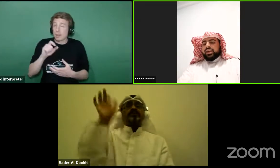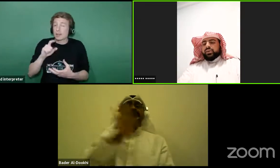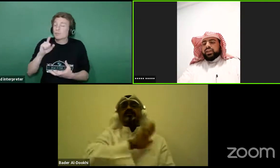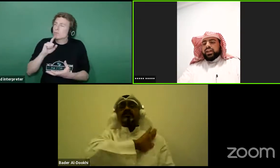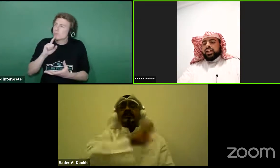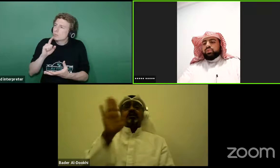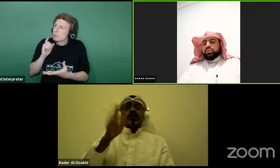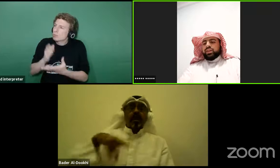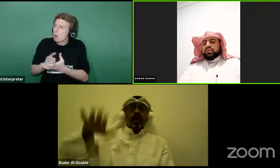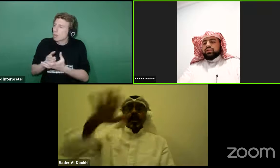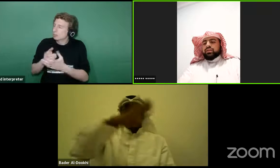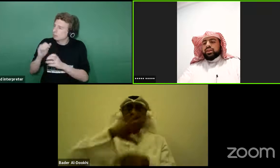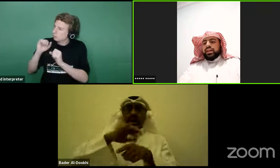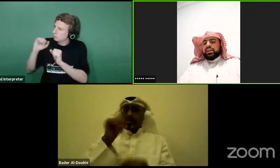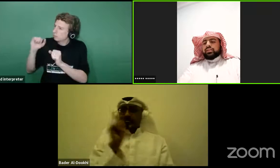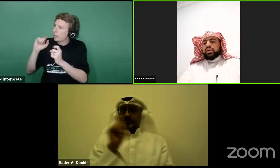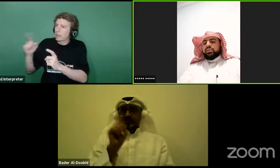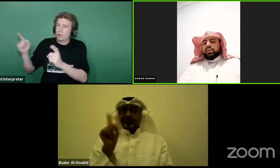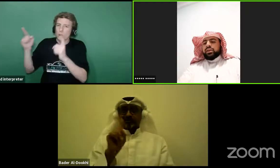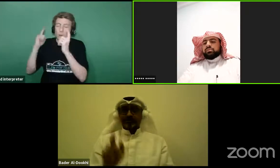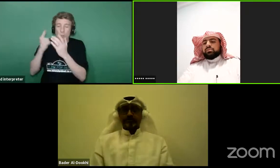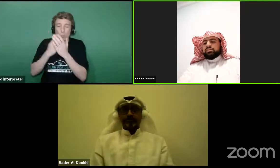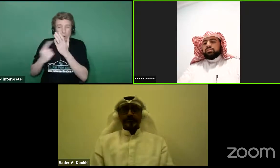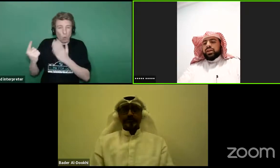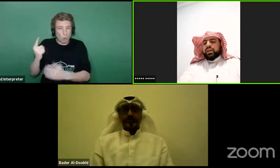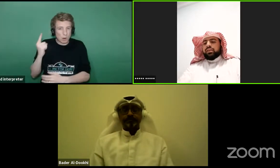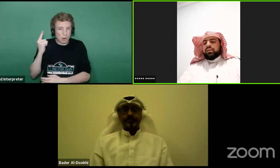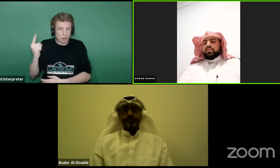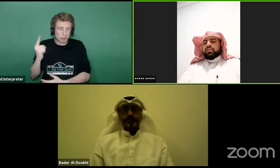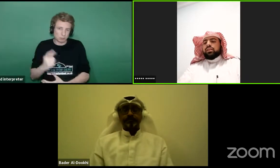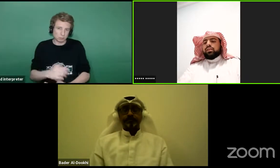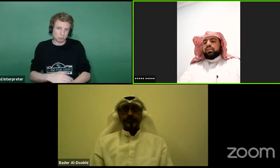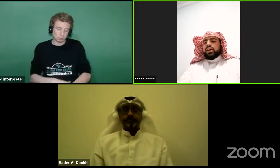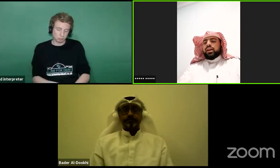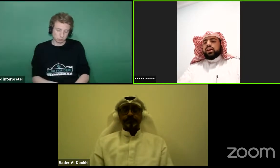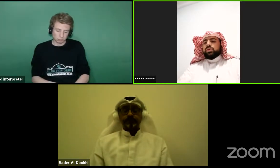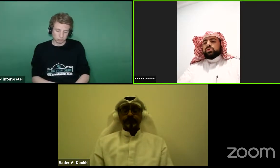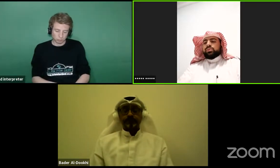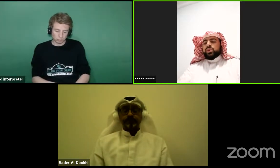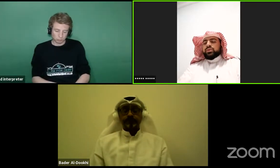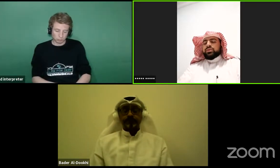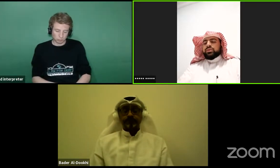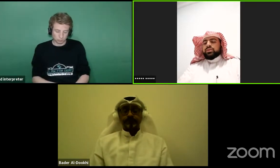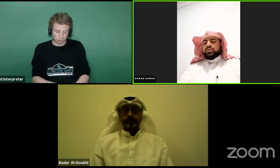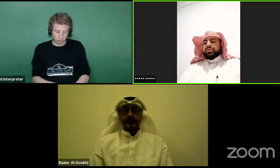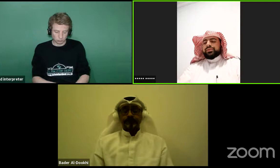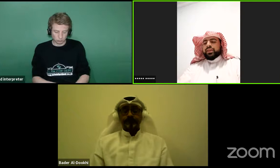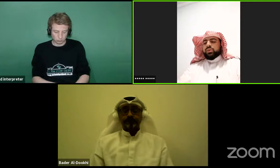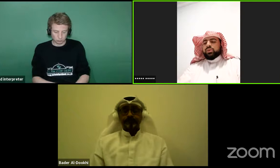الذين يقيمون الصلاة ومما رزقناهم